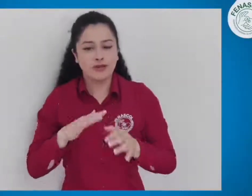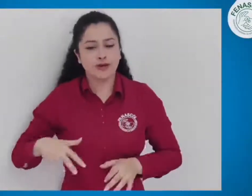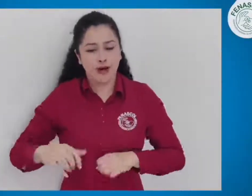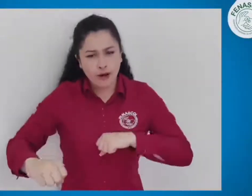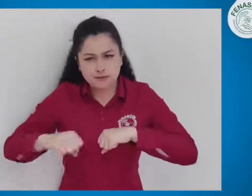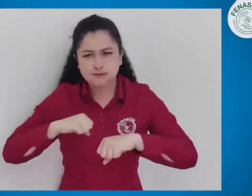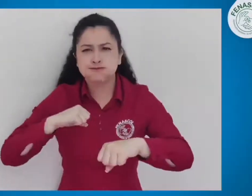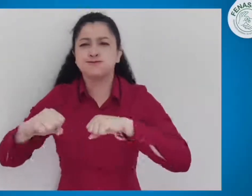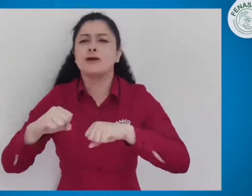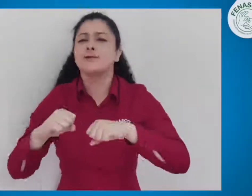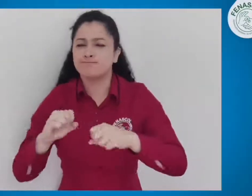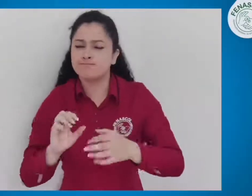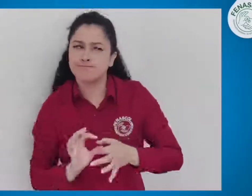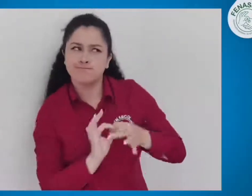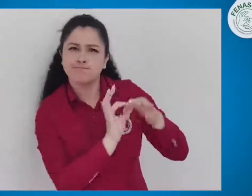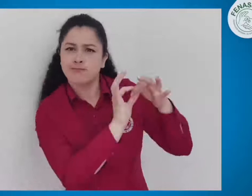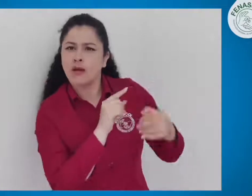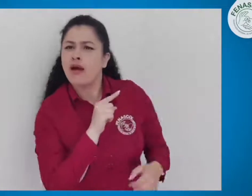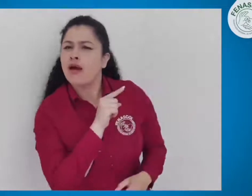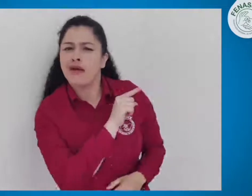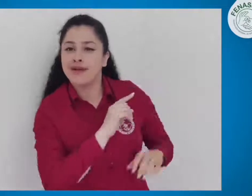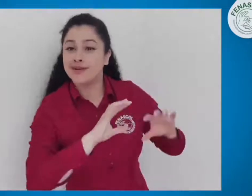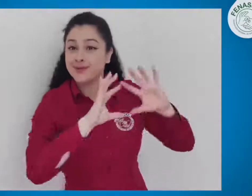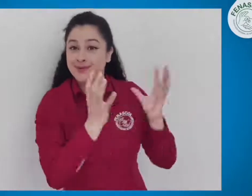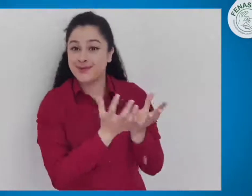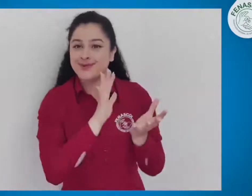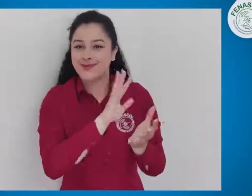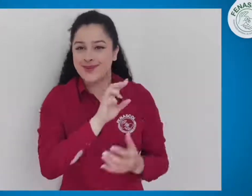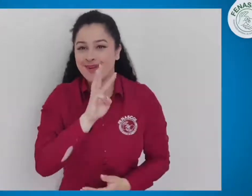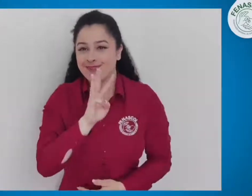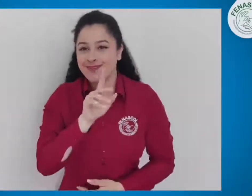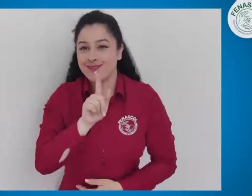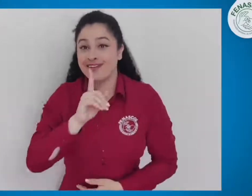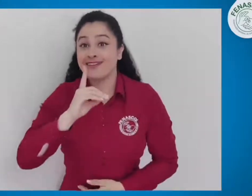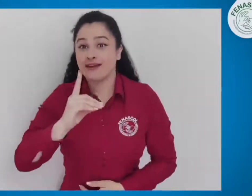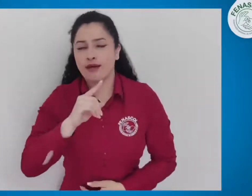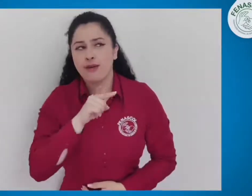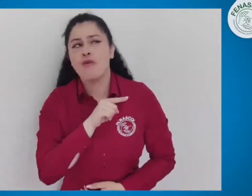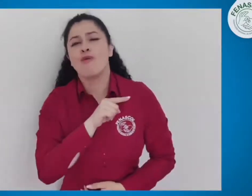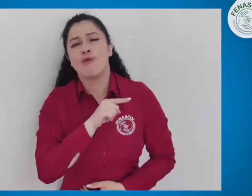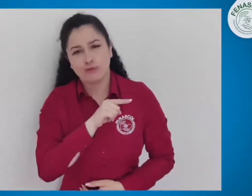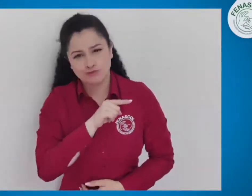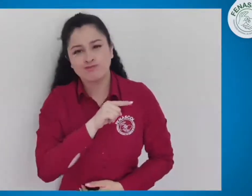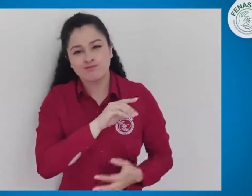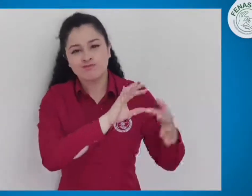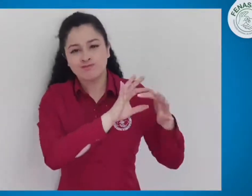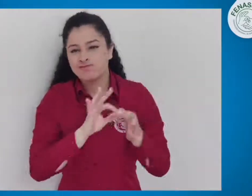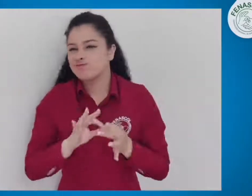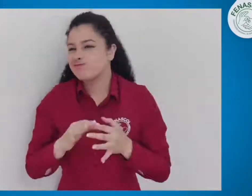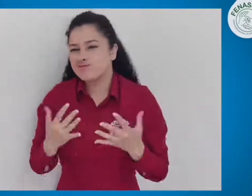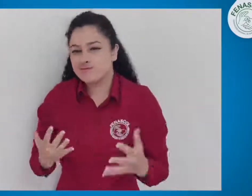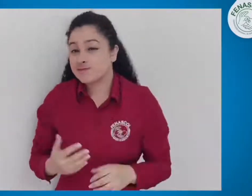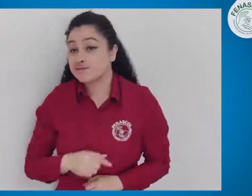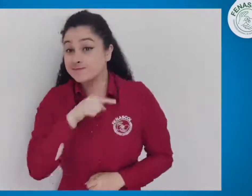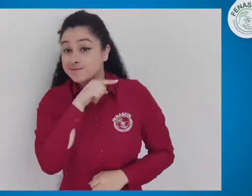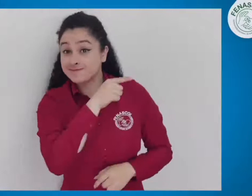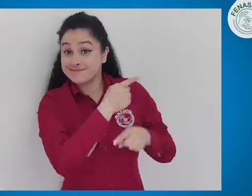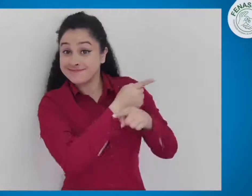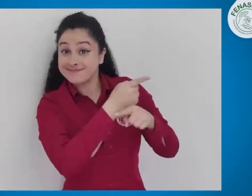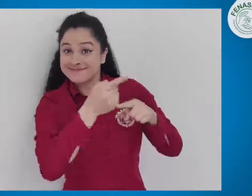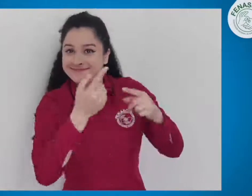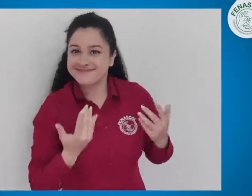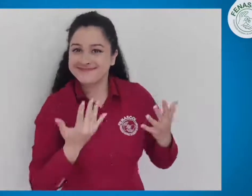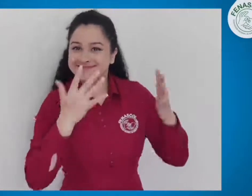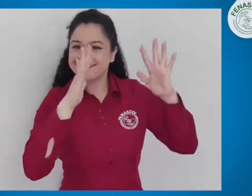frenas col se une a las acciones que realiza la w en el marco de la